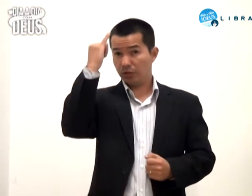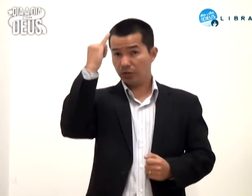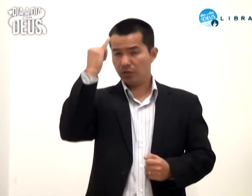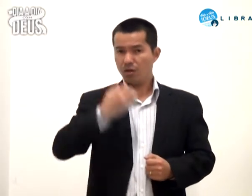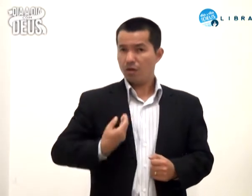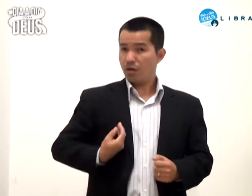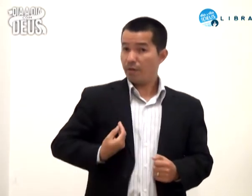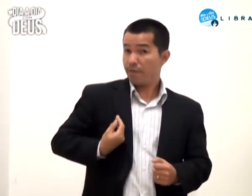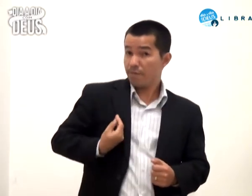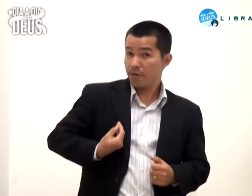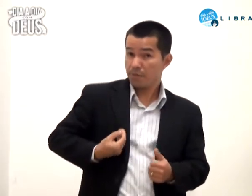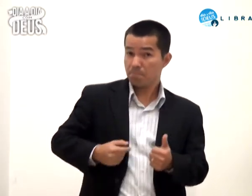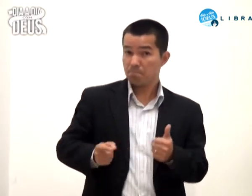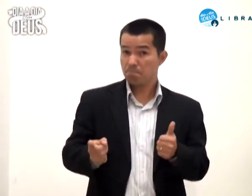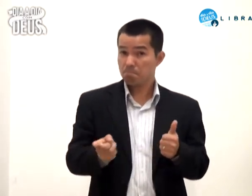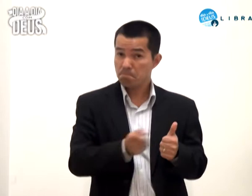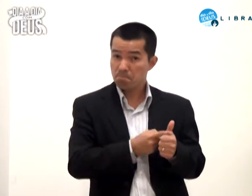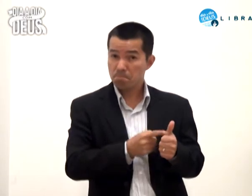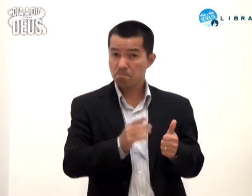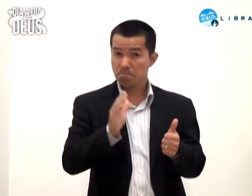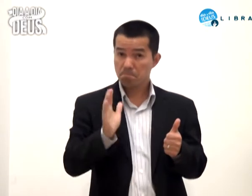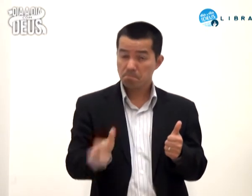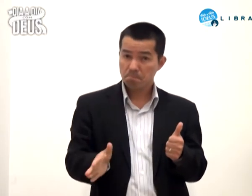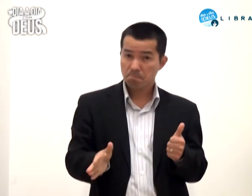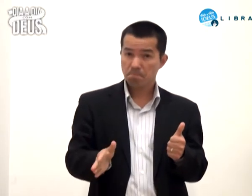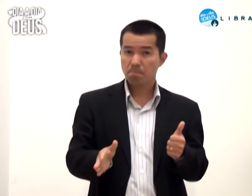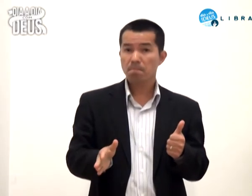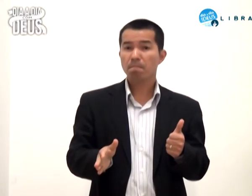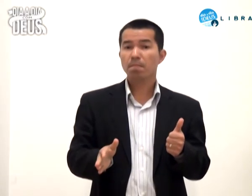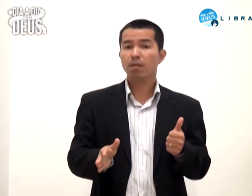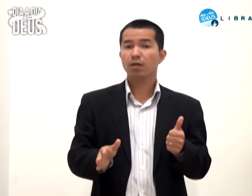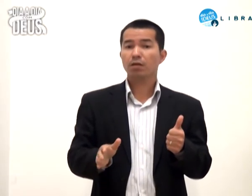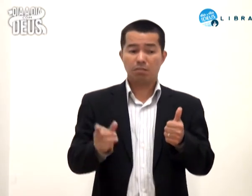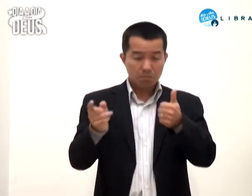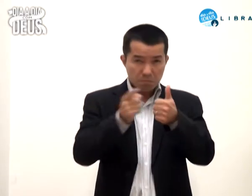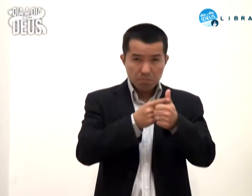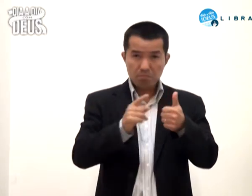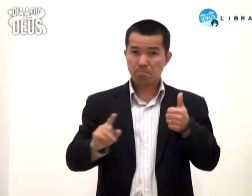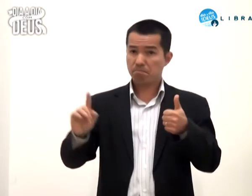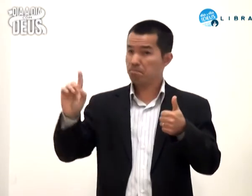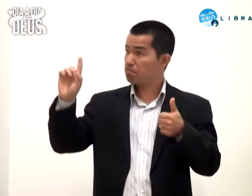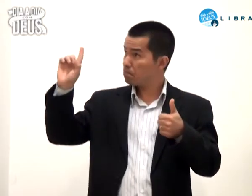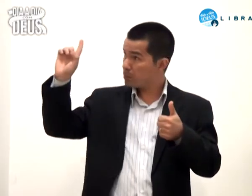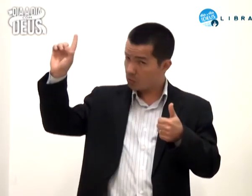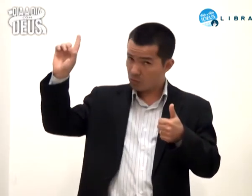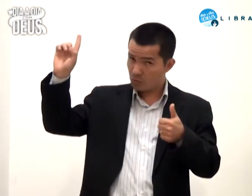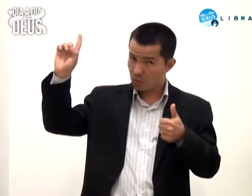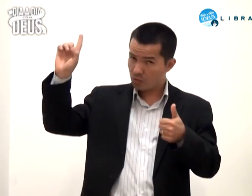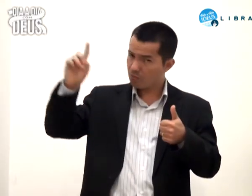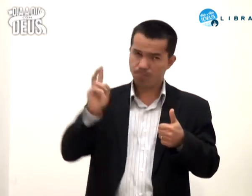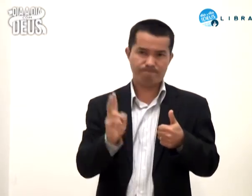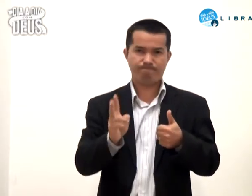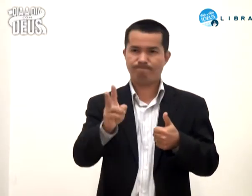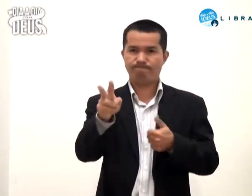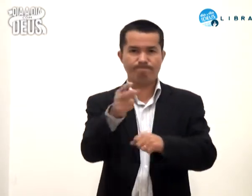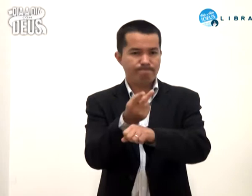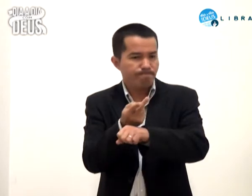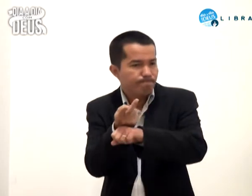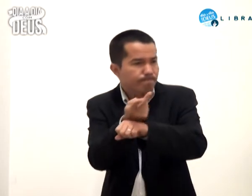na vida tem a ver com a prioridade. A gente já aprendeu, primeiro Deus, sempre